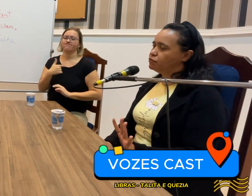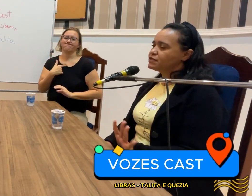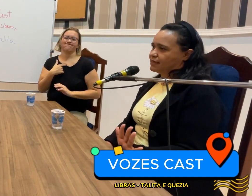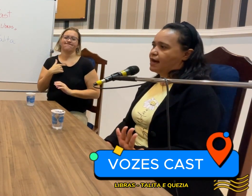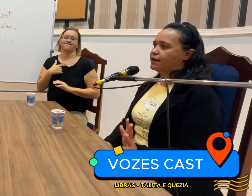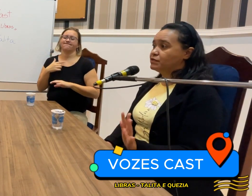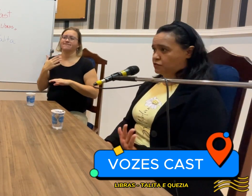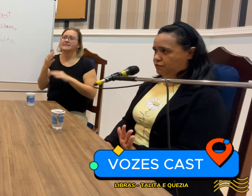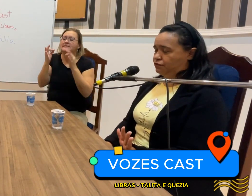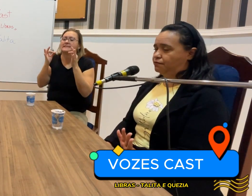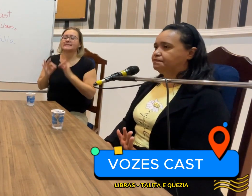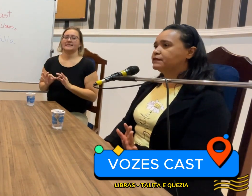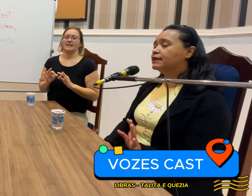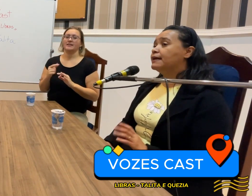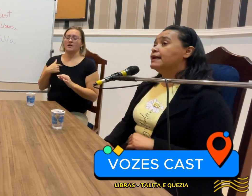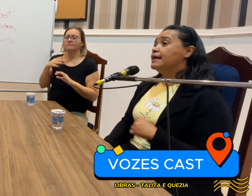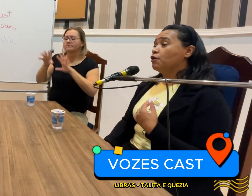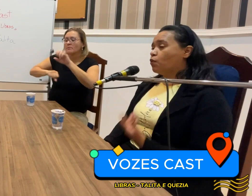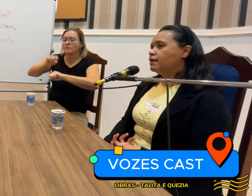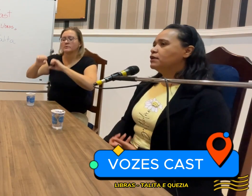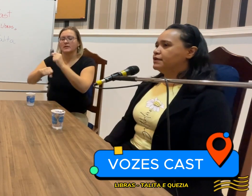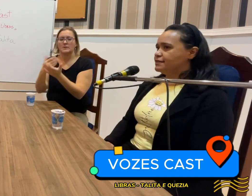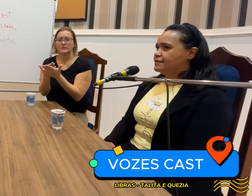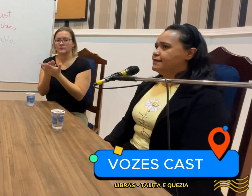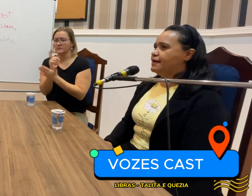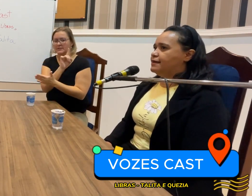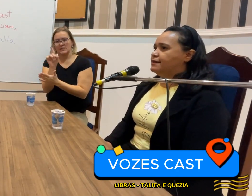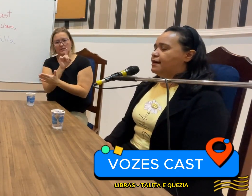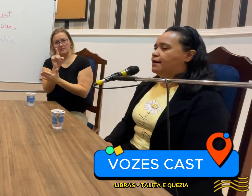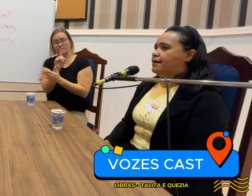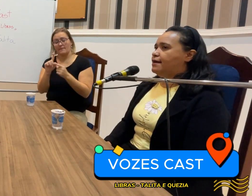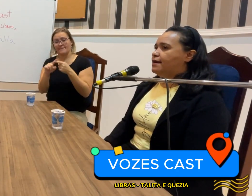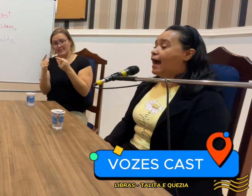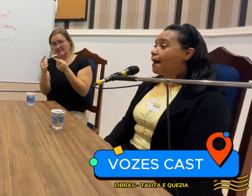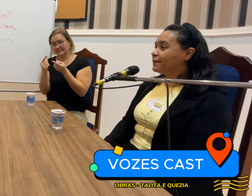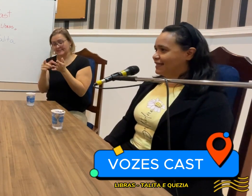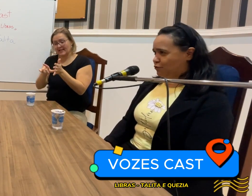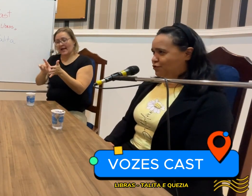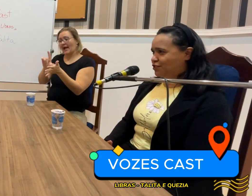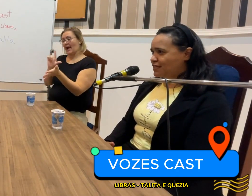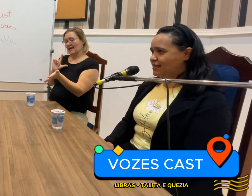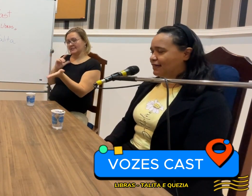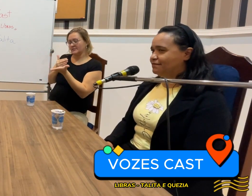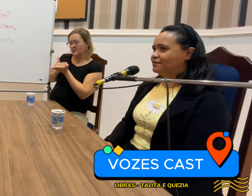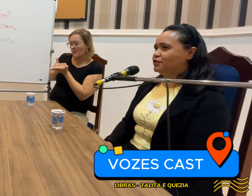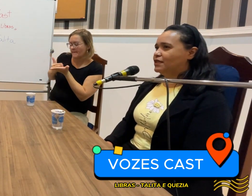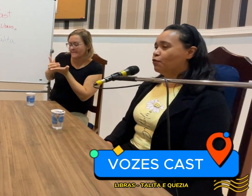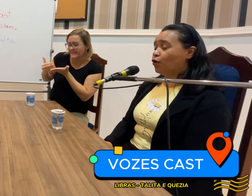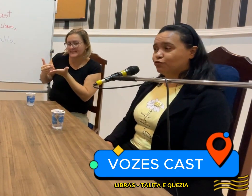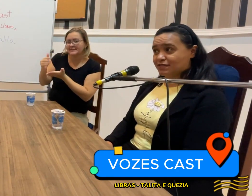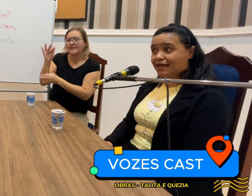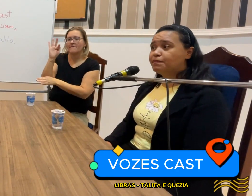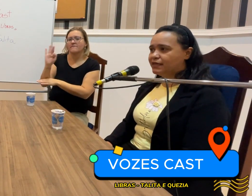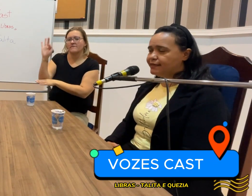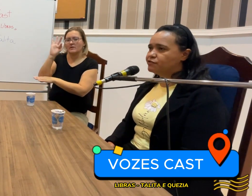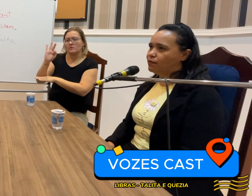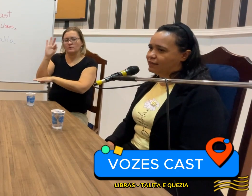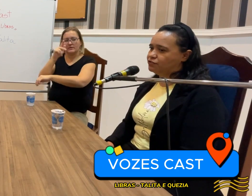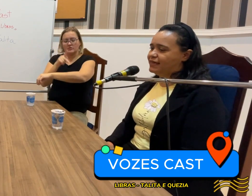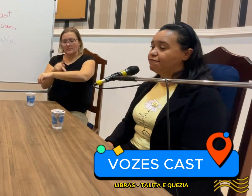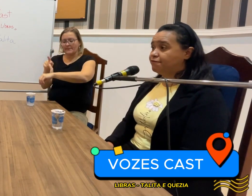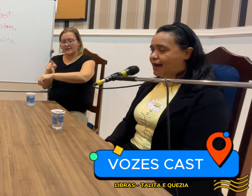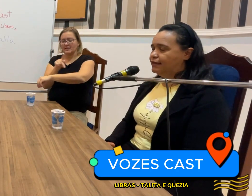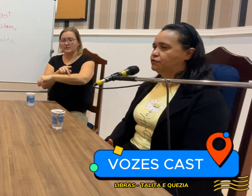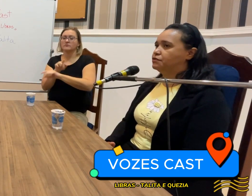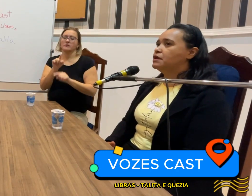ir buscar o estudo. Quando eu iniciei a pedagogia, eu conto sempre isso, eu